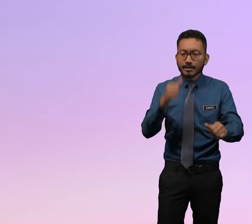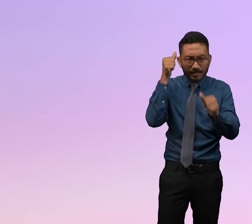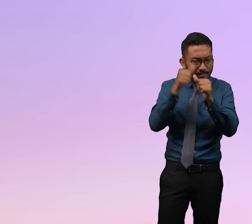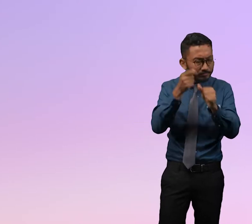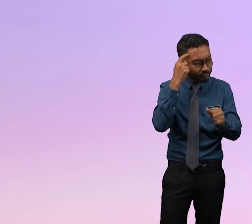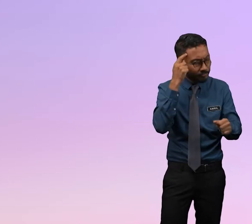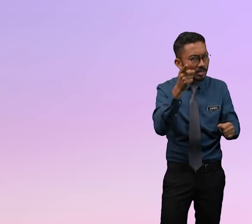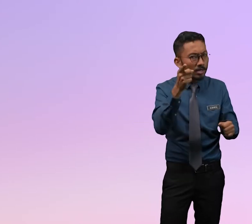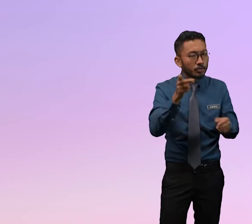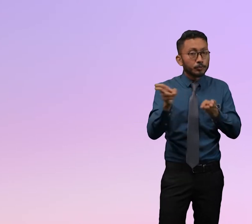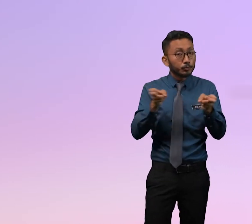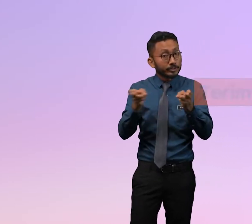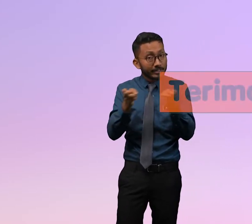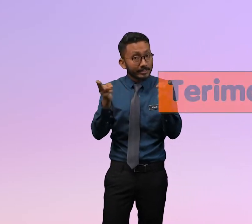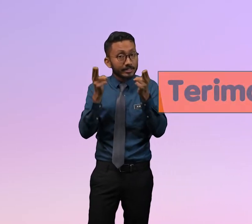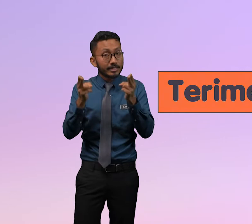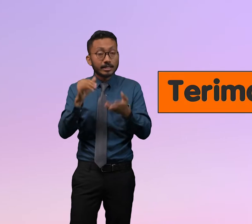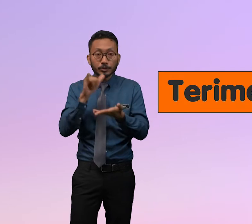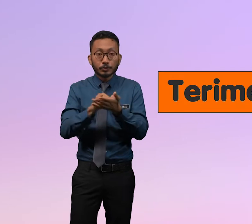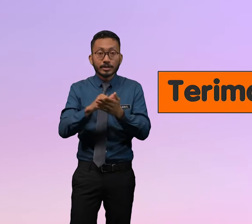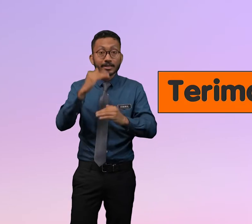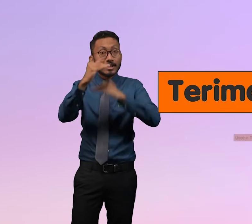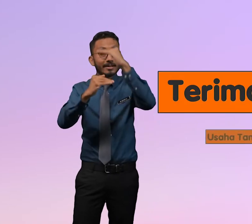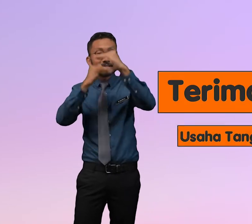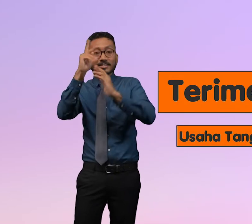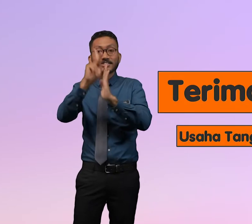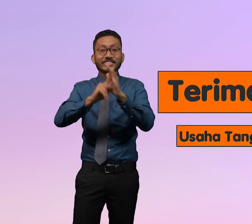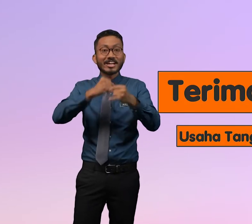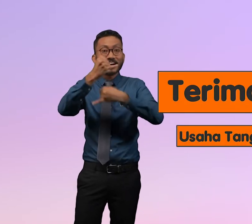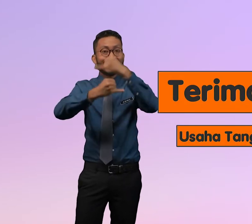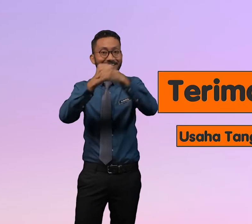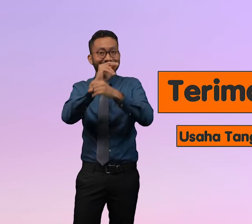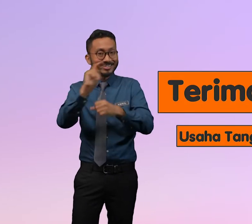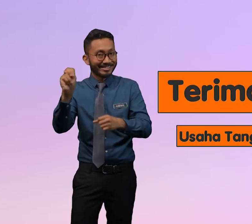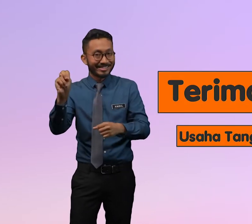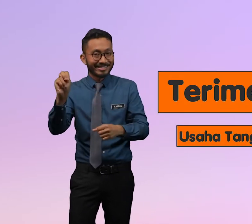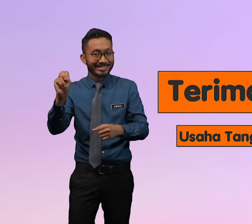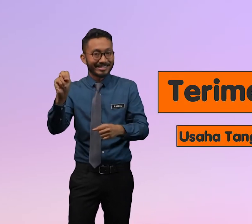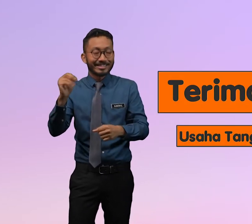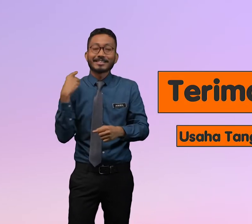Ingat doa itu tangga kejayaan.